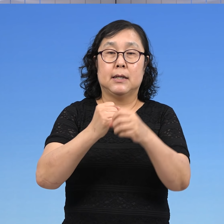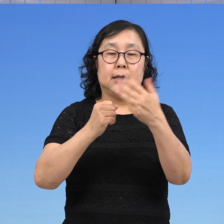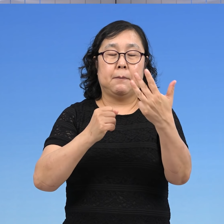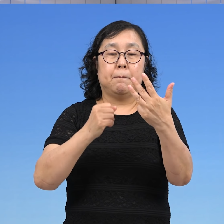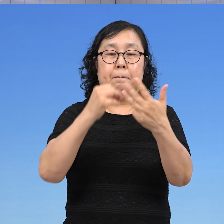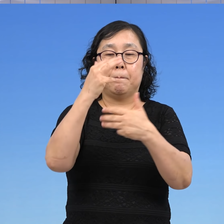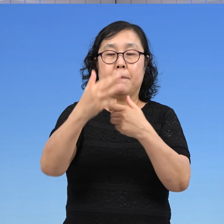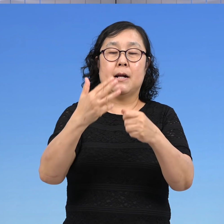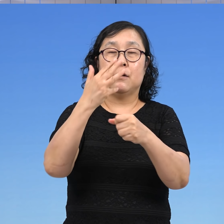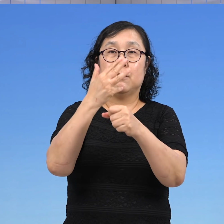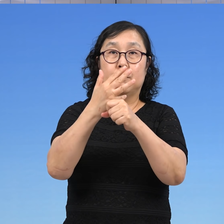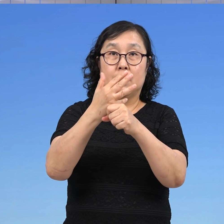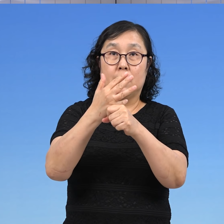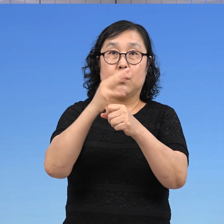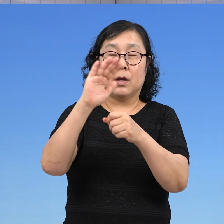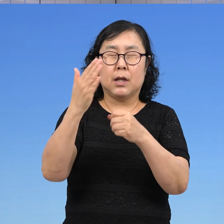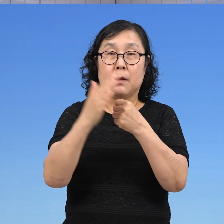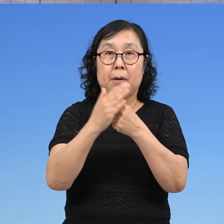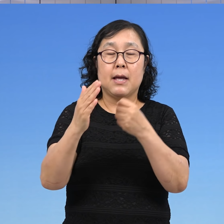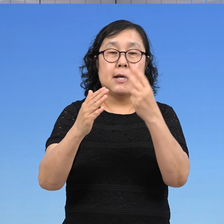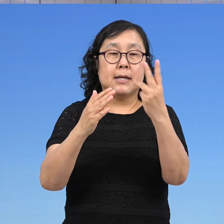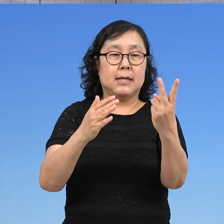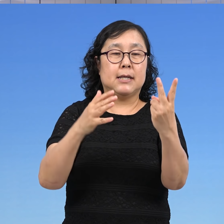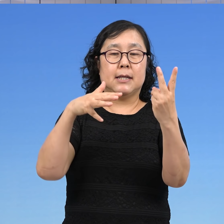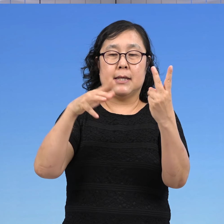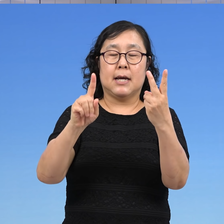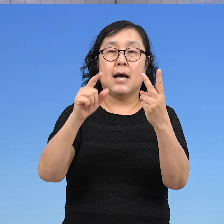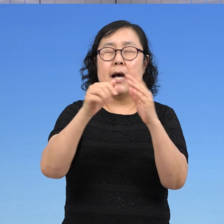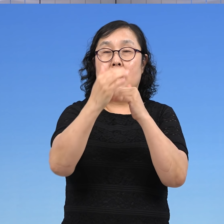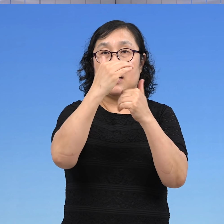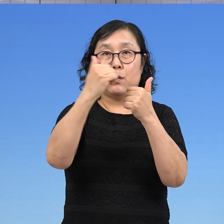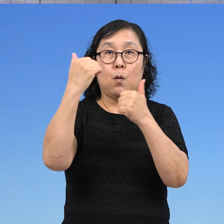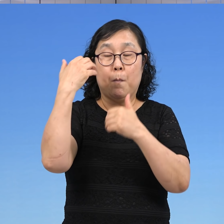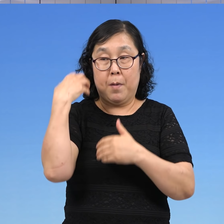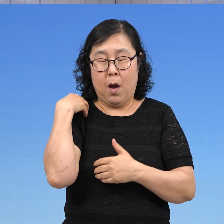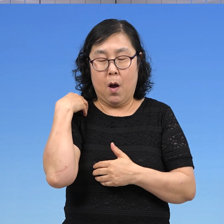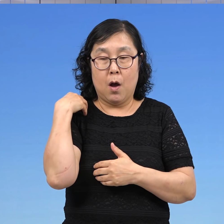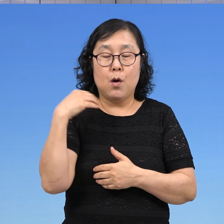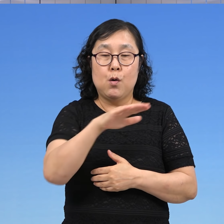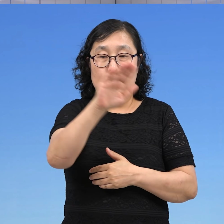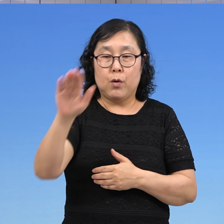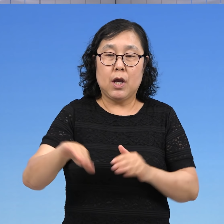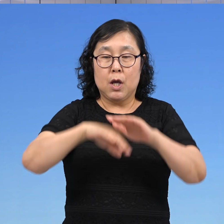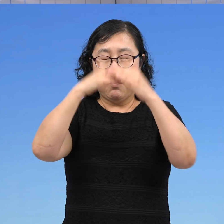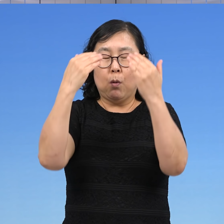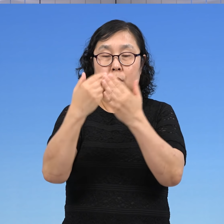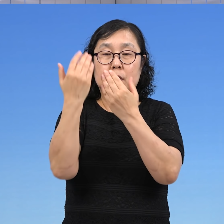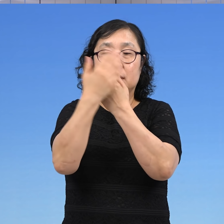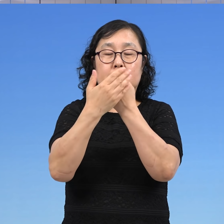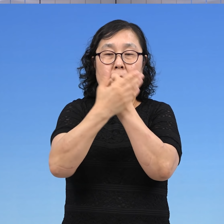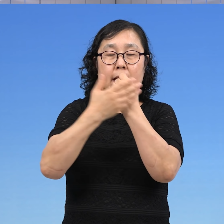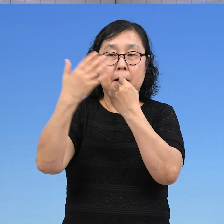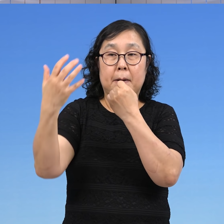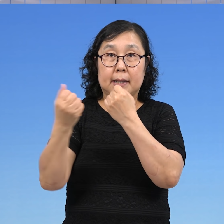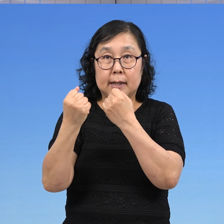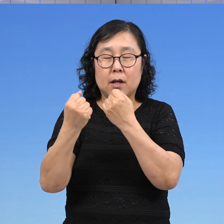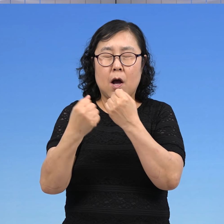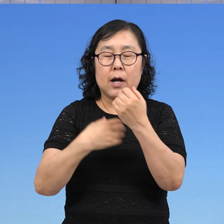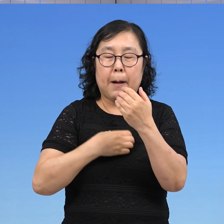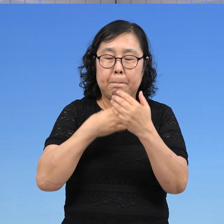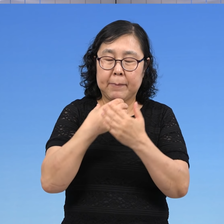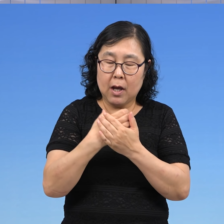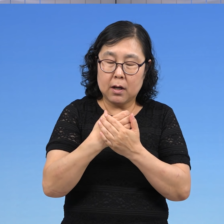8주년을 맞은 오늘 저는 2차 소음 0 우리 모두 보다 은혜로 구원 받았던 그 감격을 마음에 담고